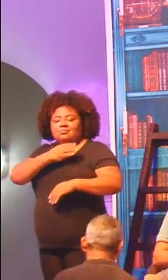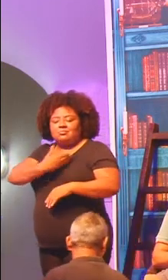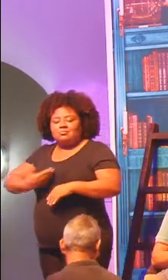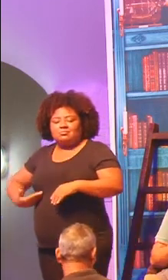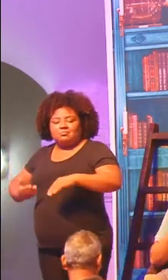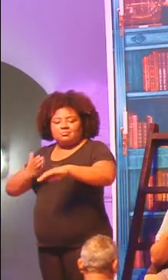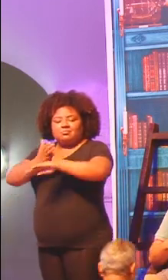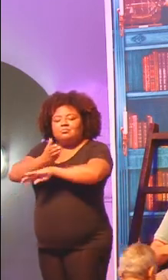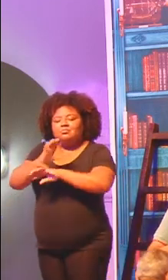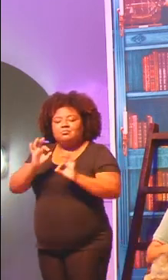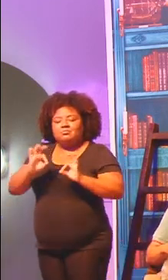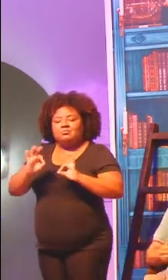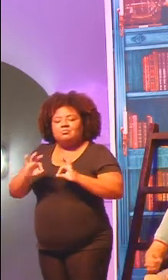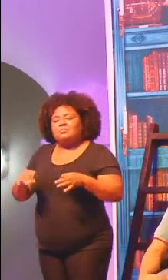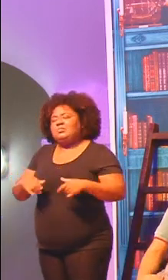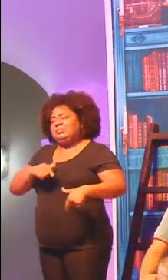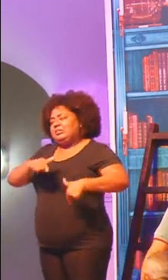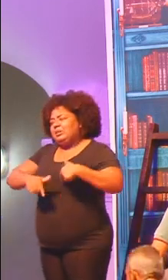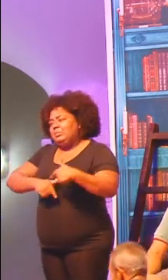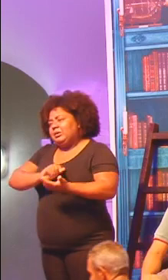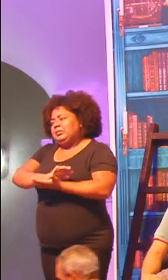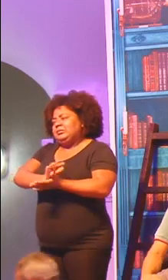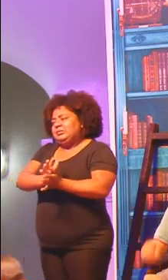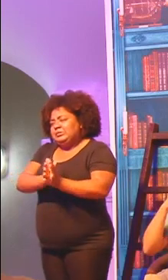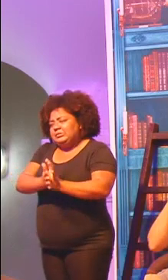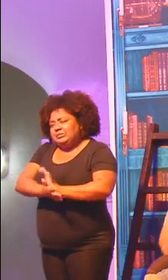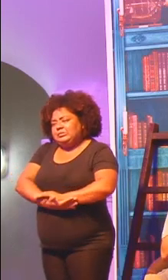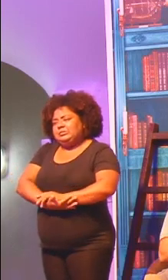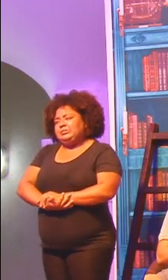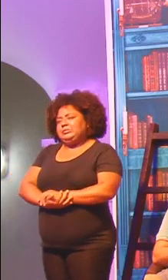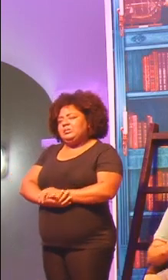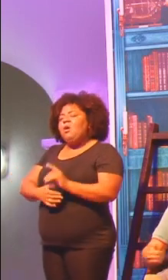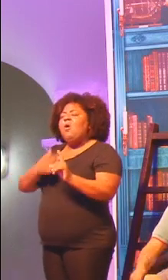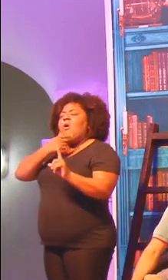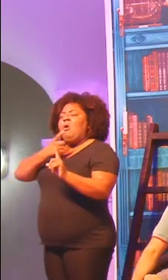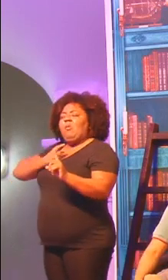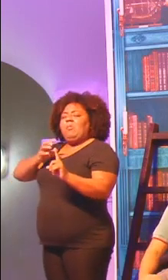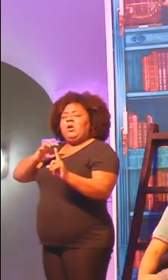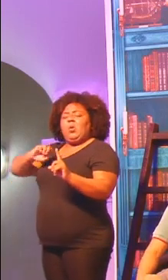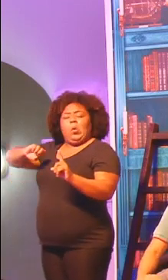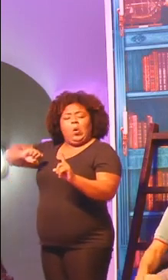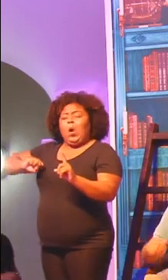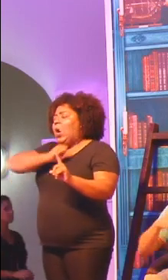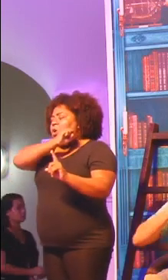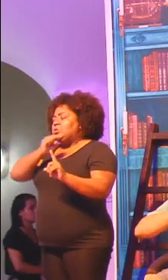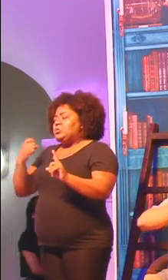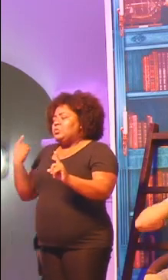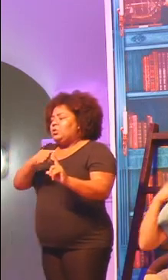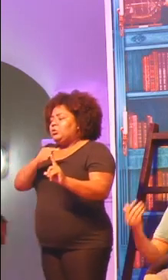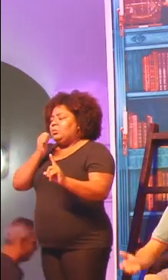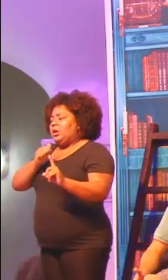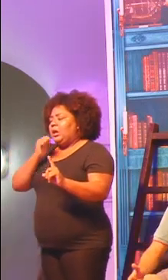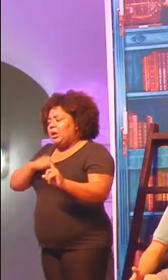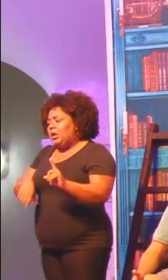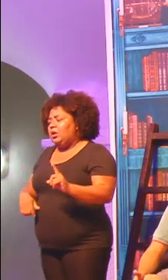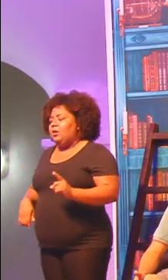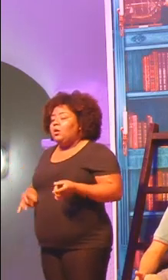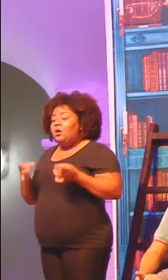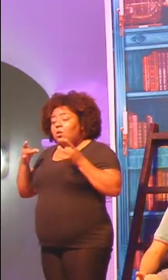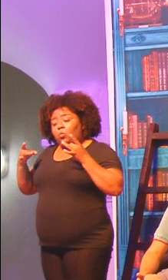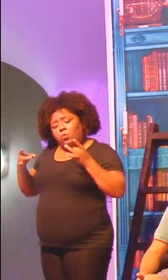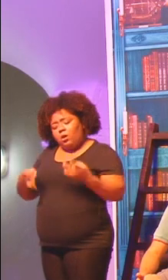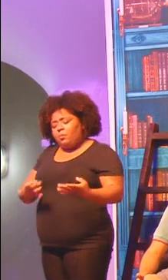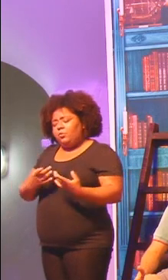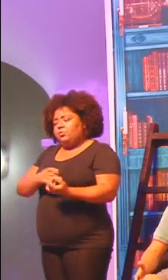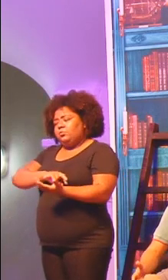expropriação da força de trabalho, a misoginia, tá? Abandono de ordens